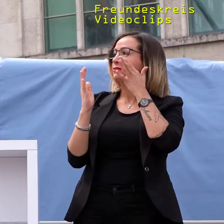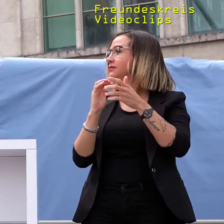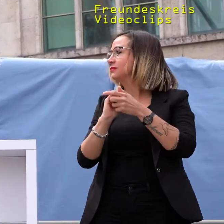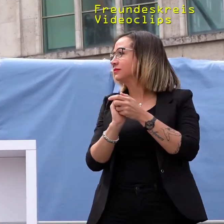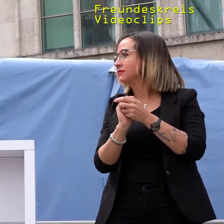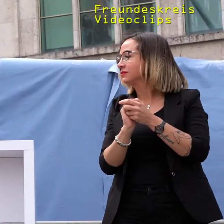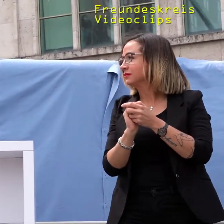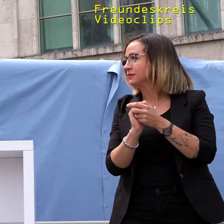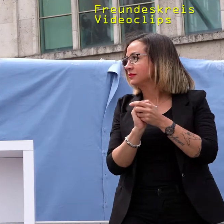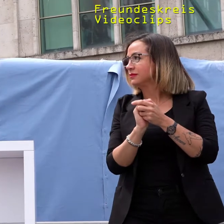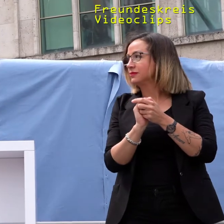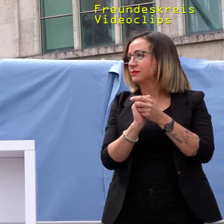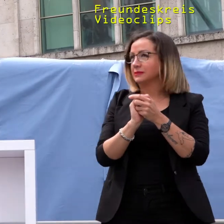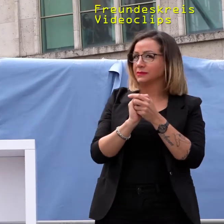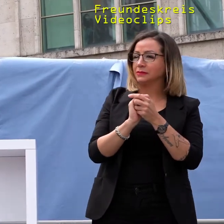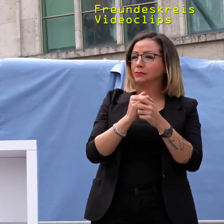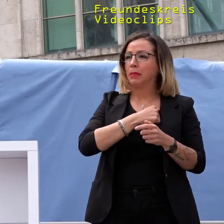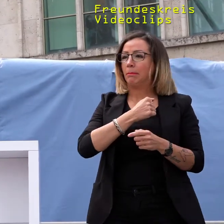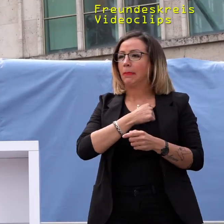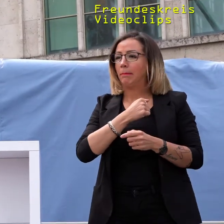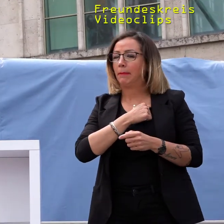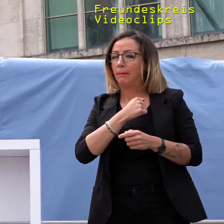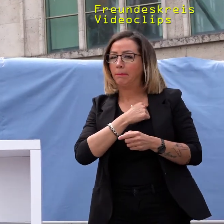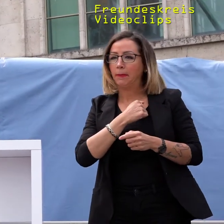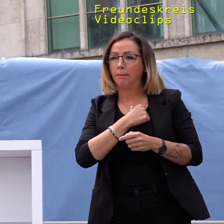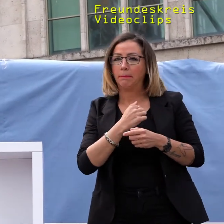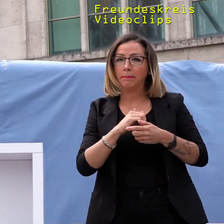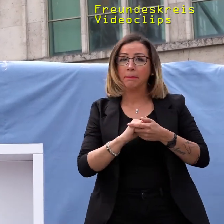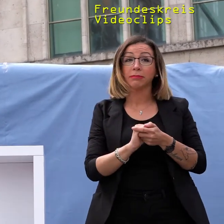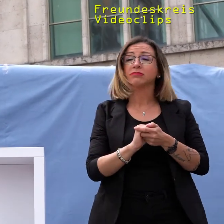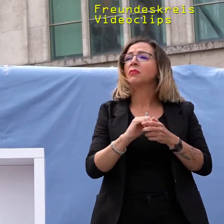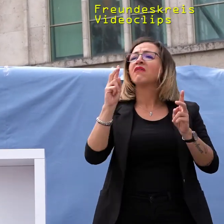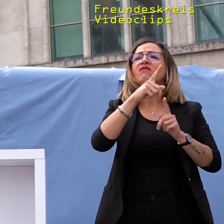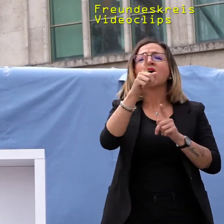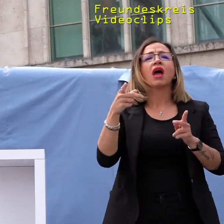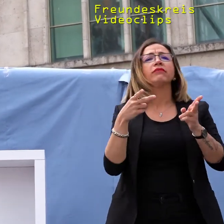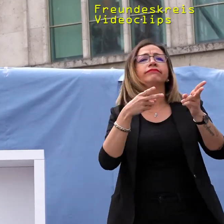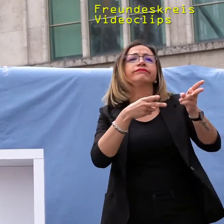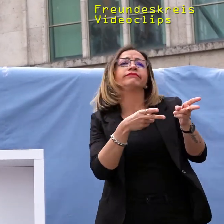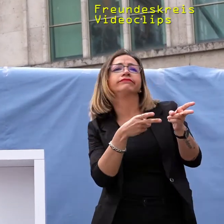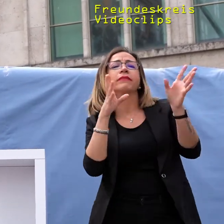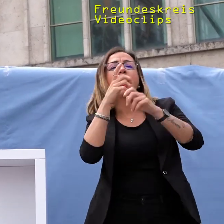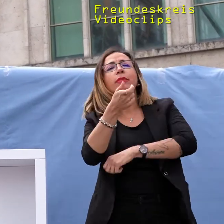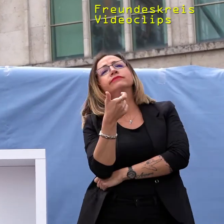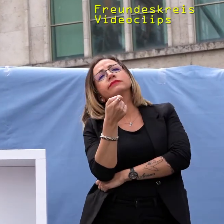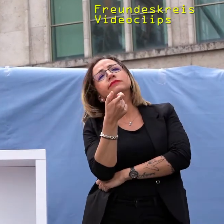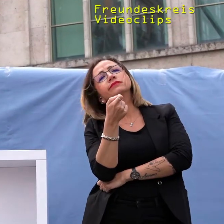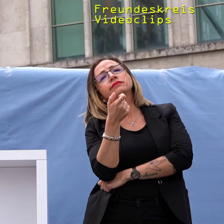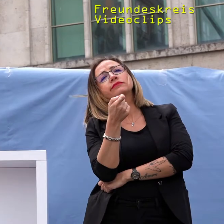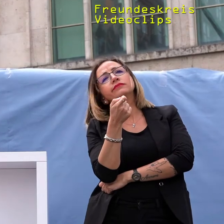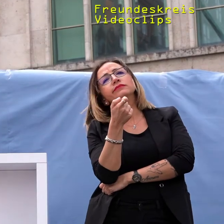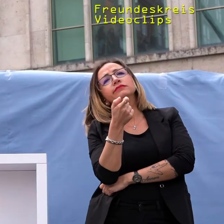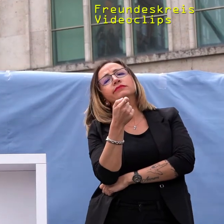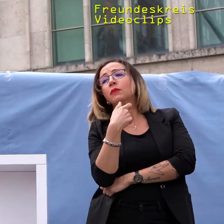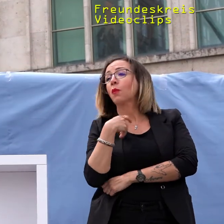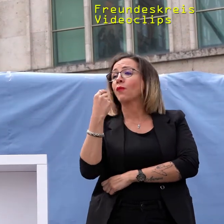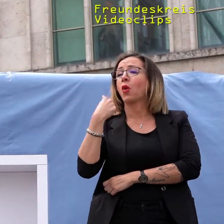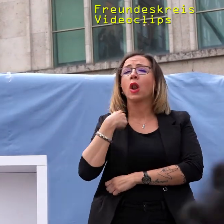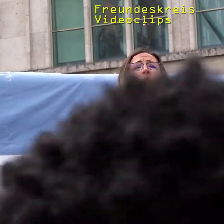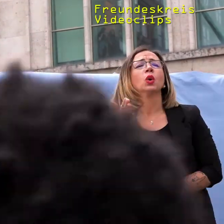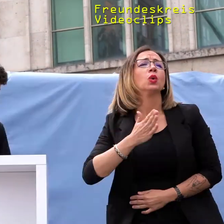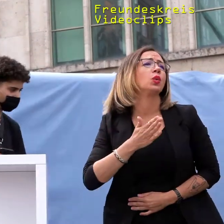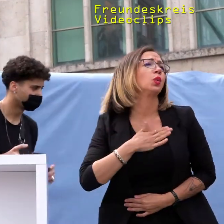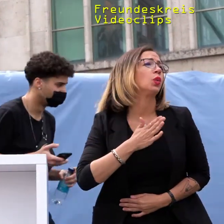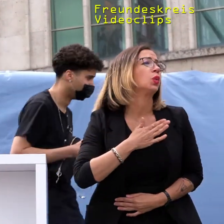Pick up, pick up. Diejenigen, die abends den Fernseher einschalten und täglich als altruistische Wohltäterin und